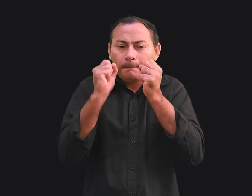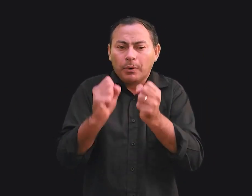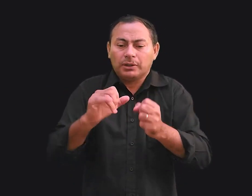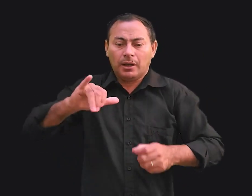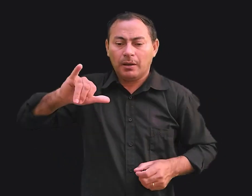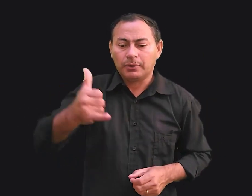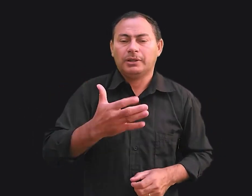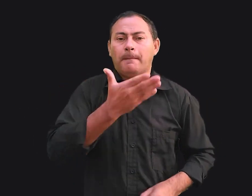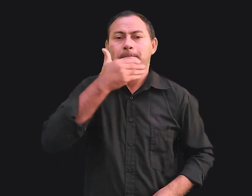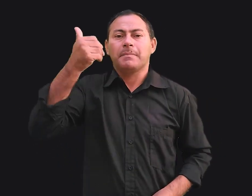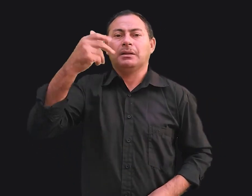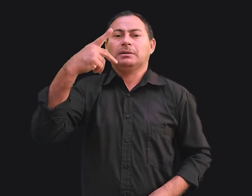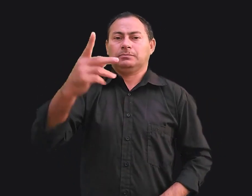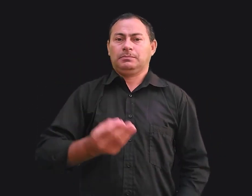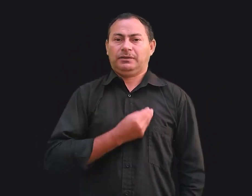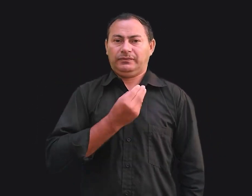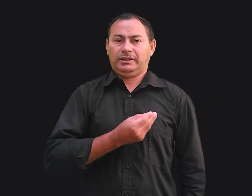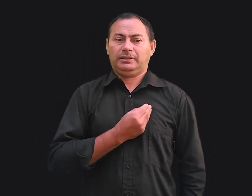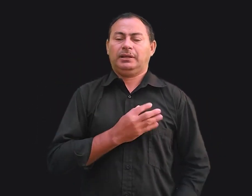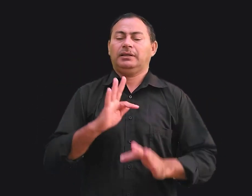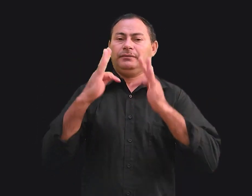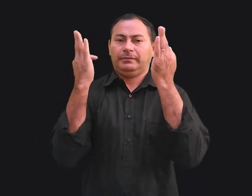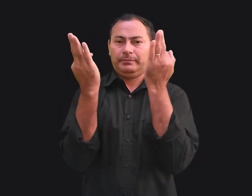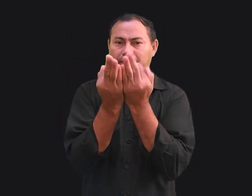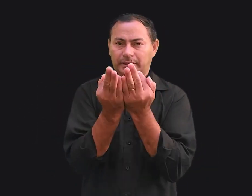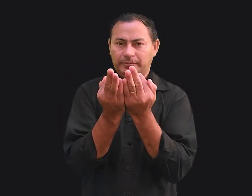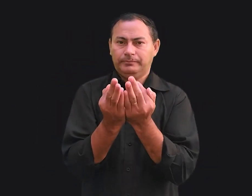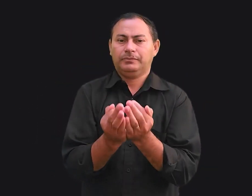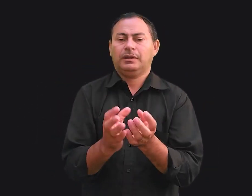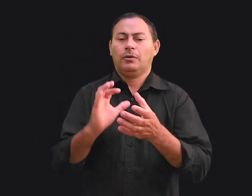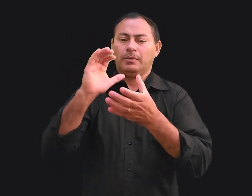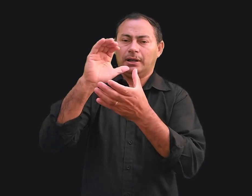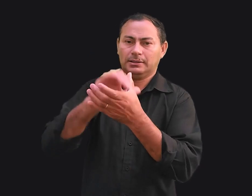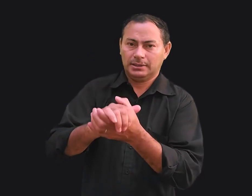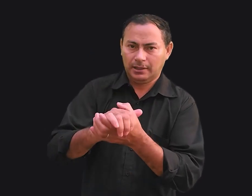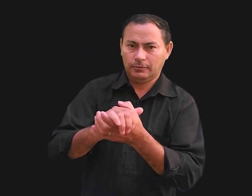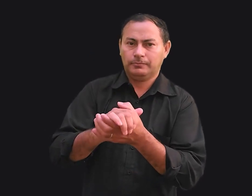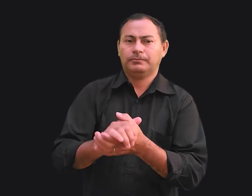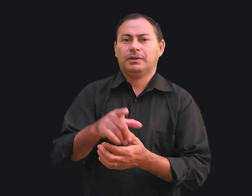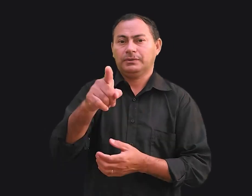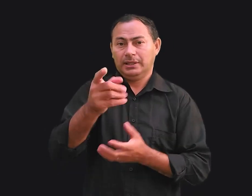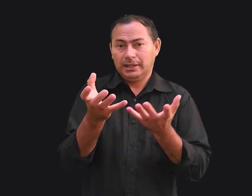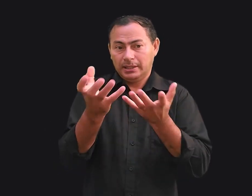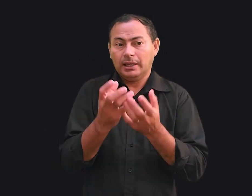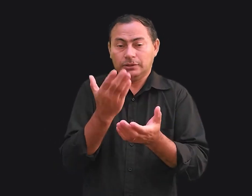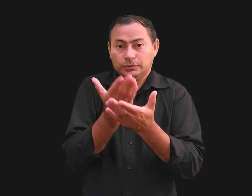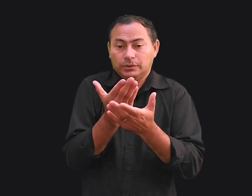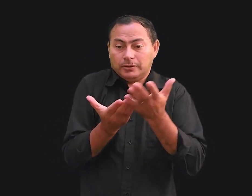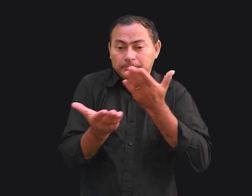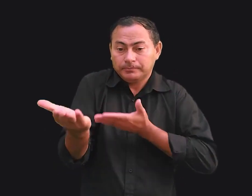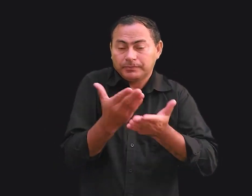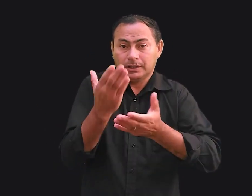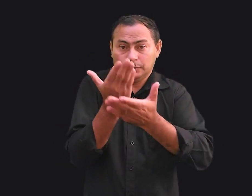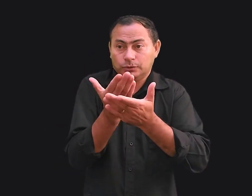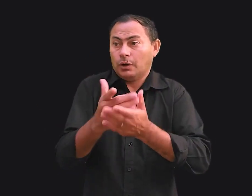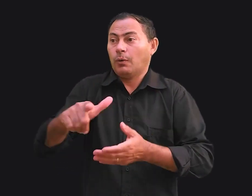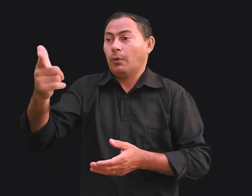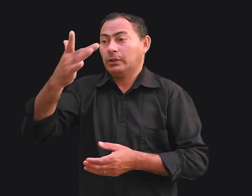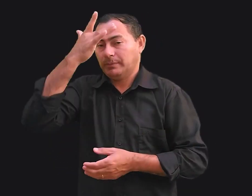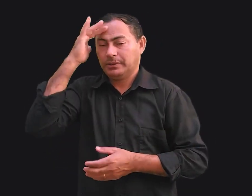poderiam aproveitar melhor a sua vida em família, como casal. Se você quiser estudar e compartilhar esse estudo com outros, no fim